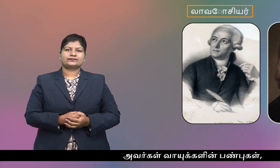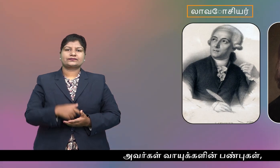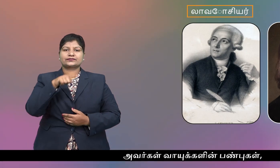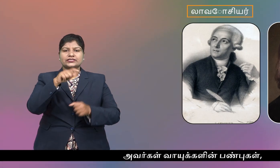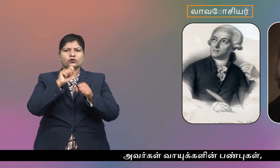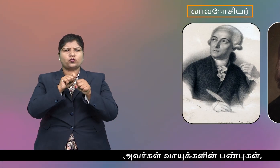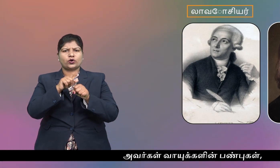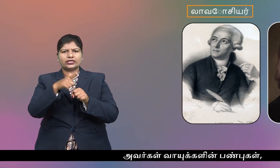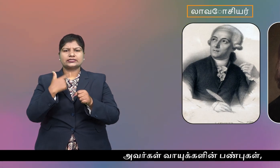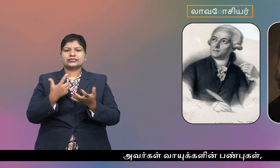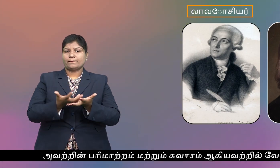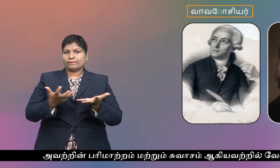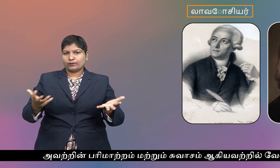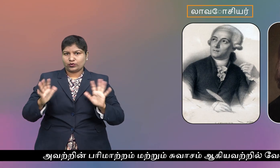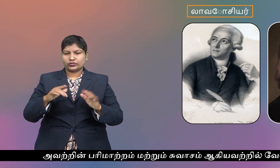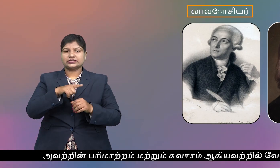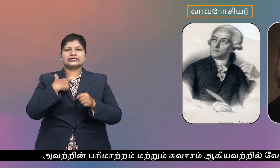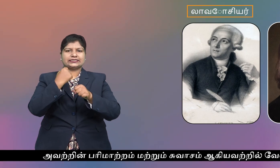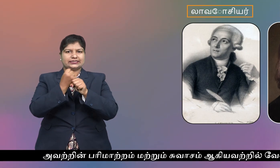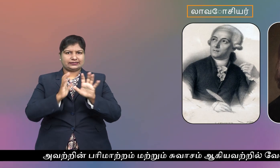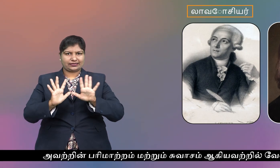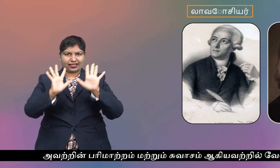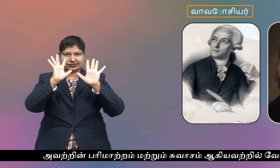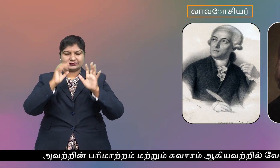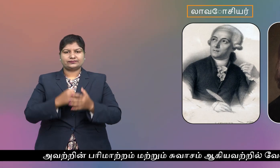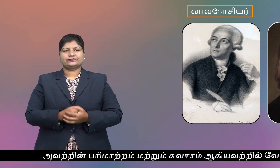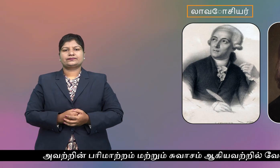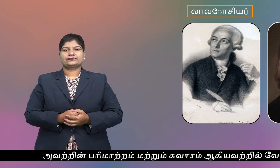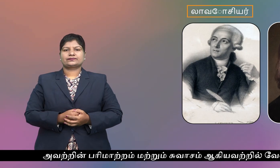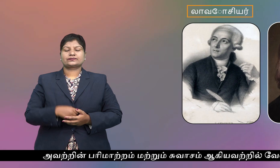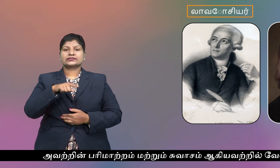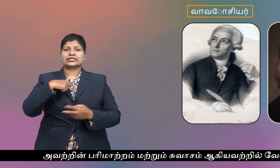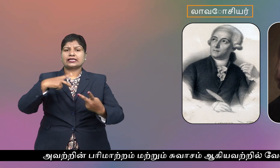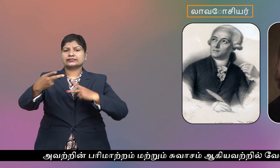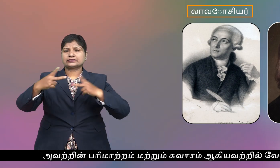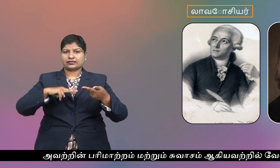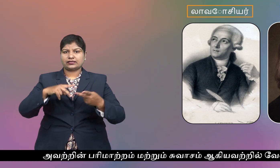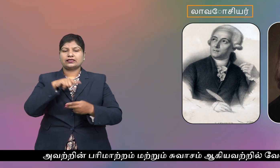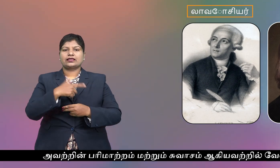அவர்கள் வாயுக்களின் பண்புகள், அவற்றின் பரிமாற்றம் மற்றும் சுவாசம் ஆகியவற்றில் வேலை செய்தனர்.